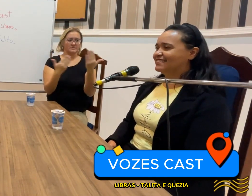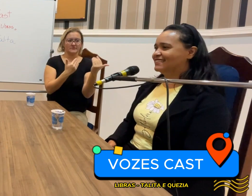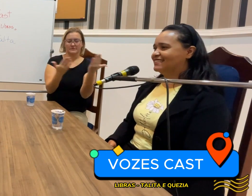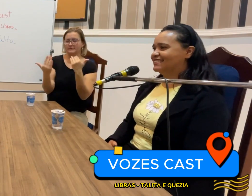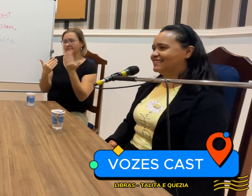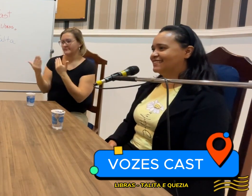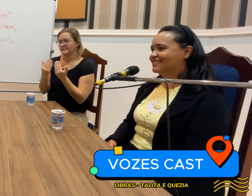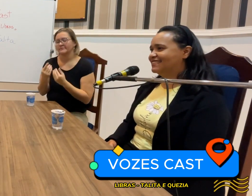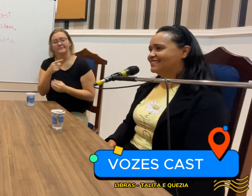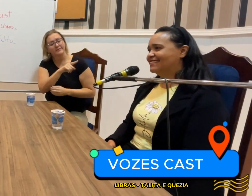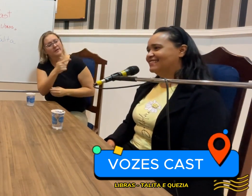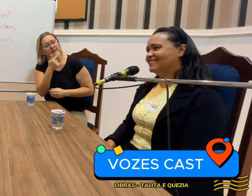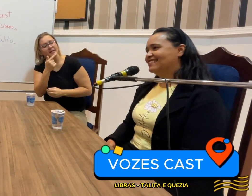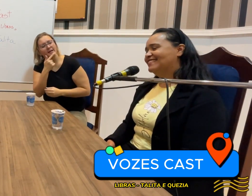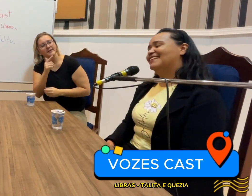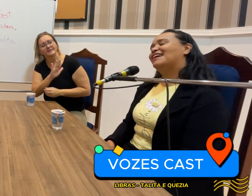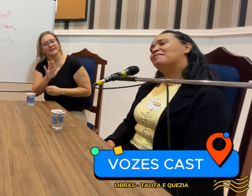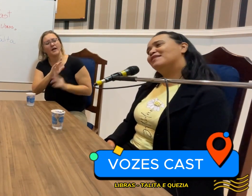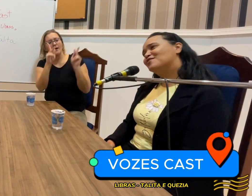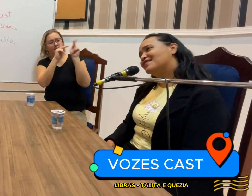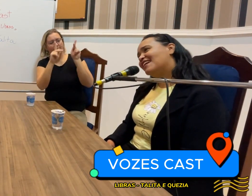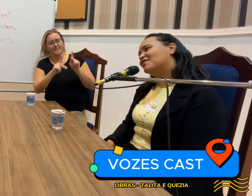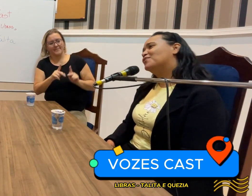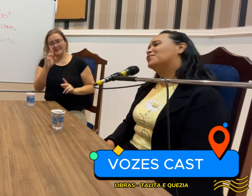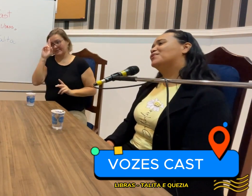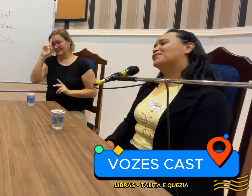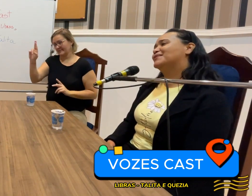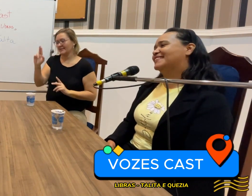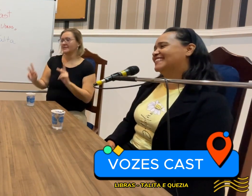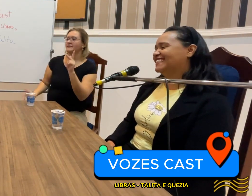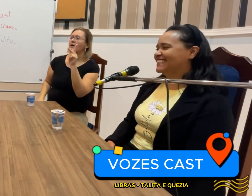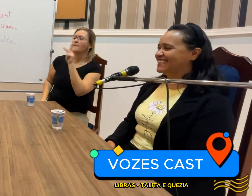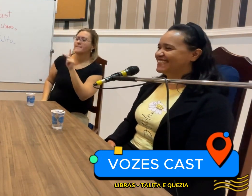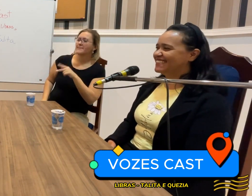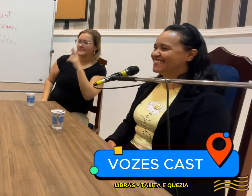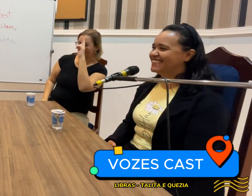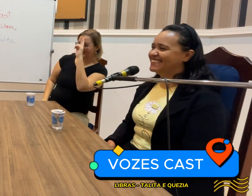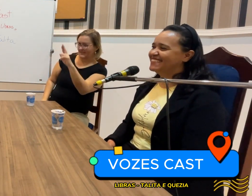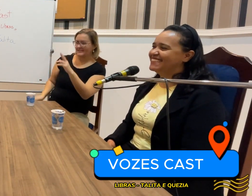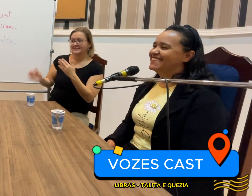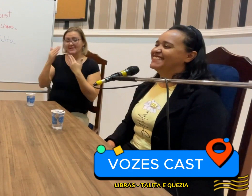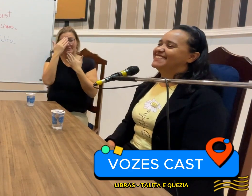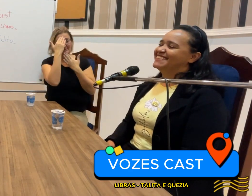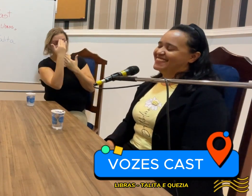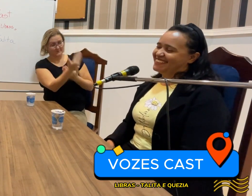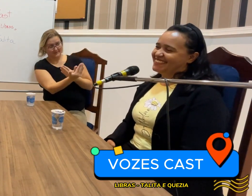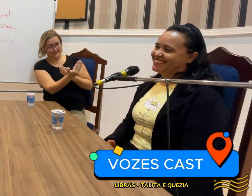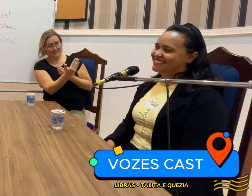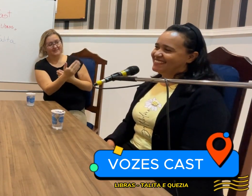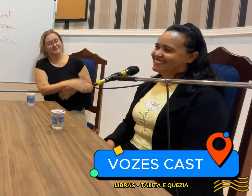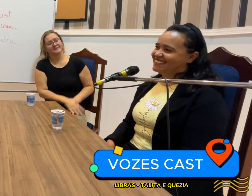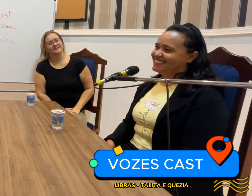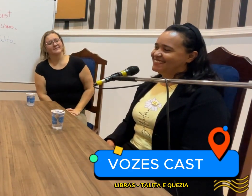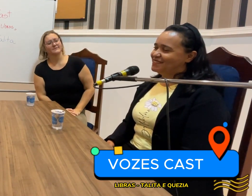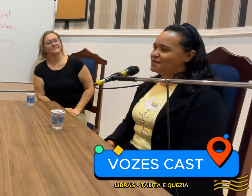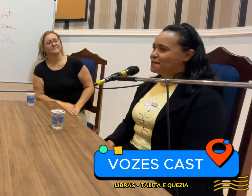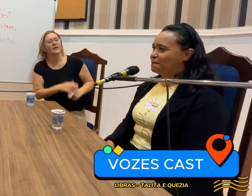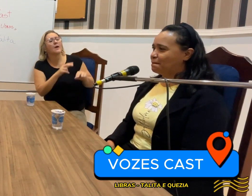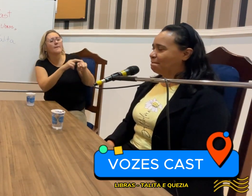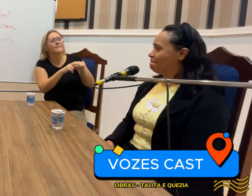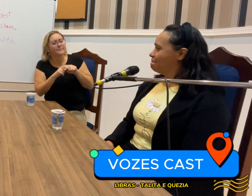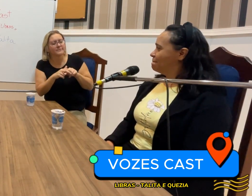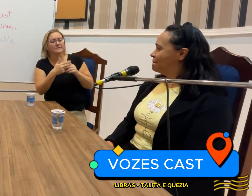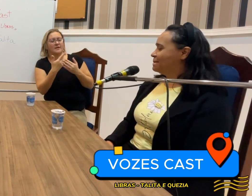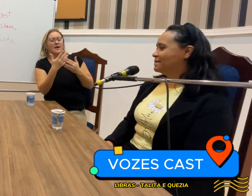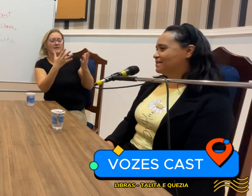bate-papo. Késia, a paz do Senhor. A paz do Senhor. Muito obrigada por atender